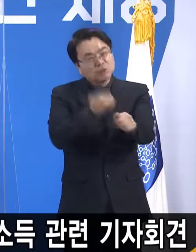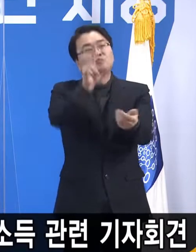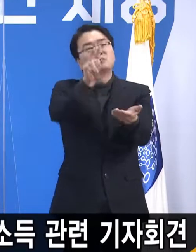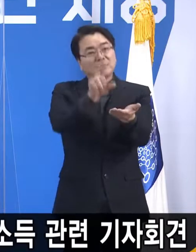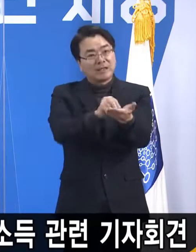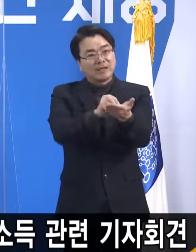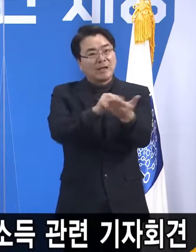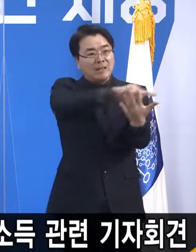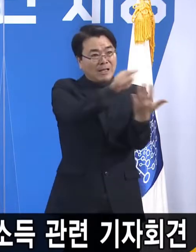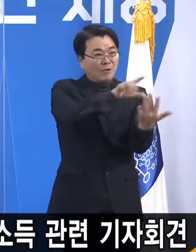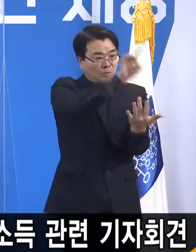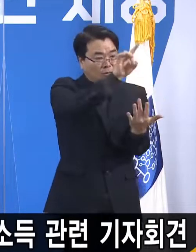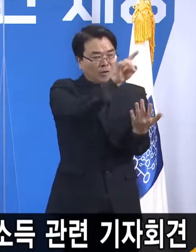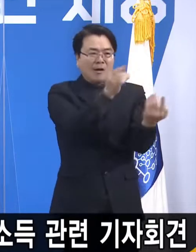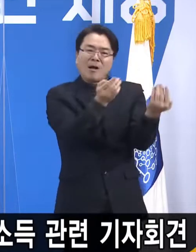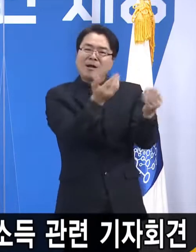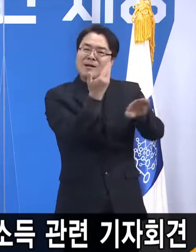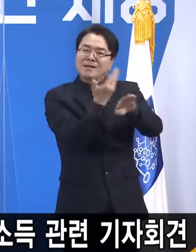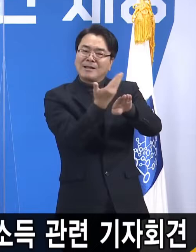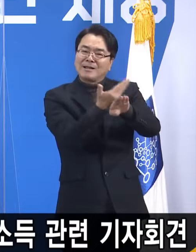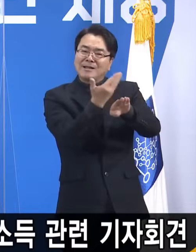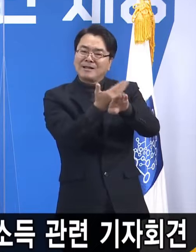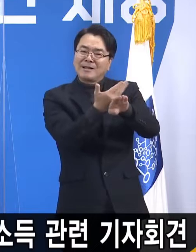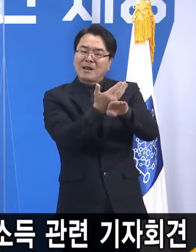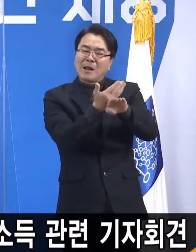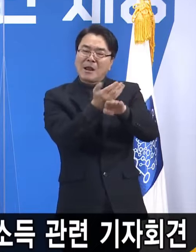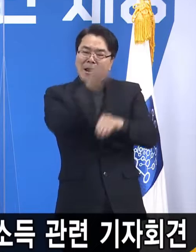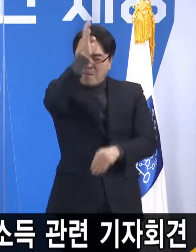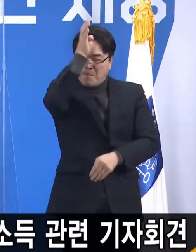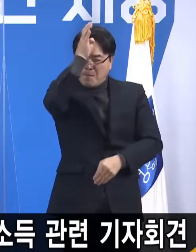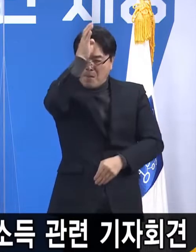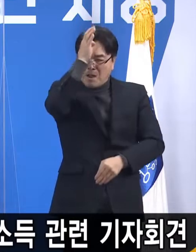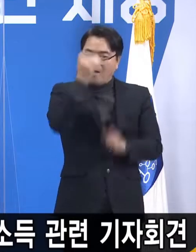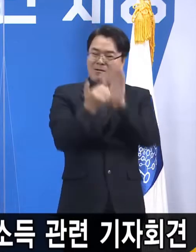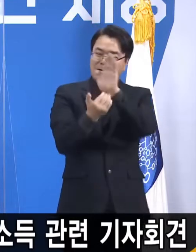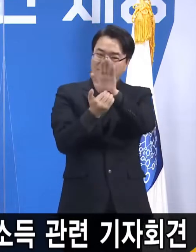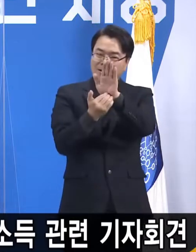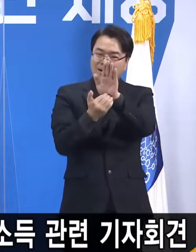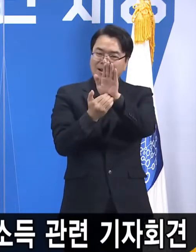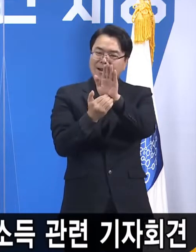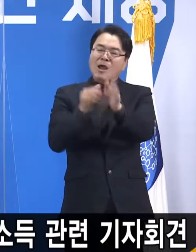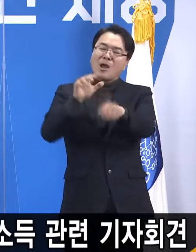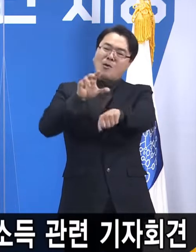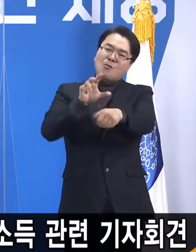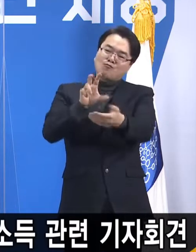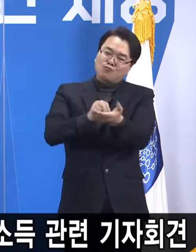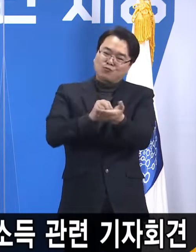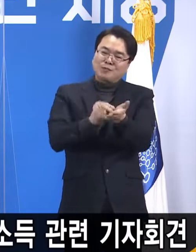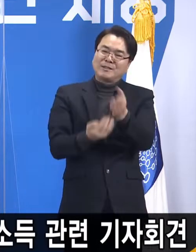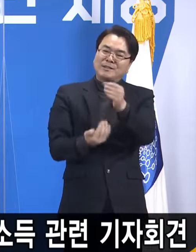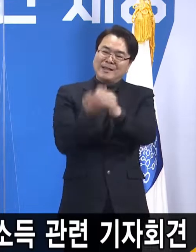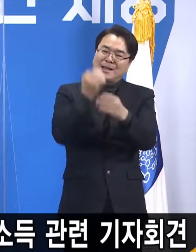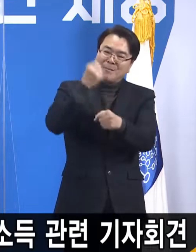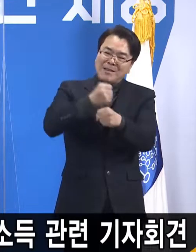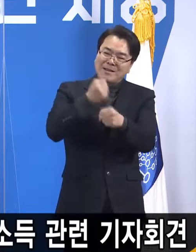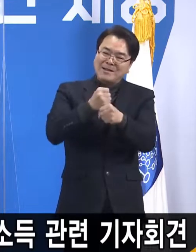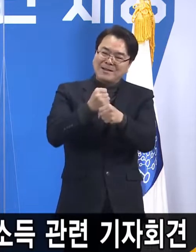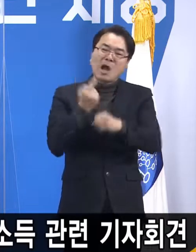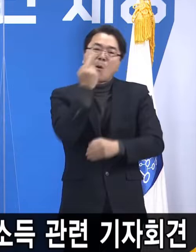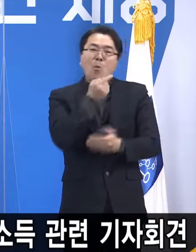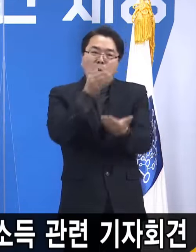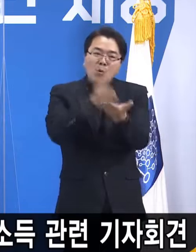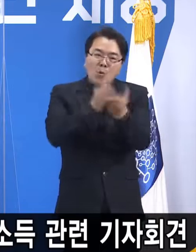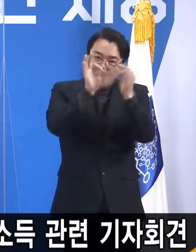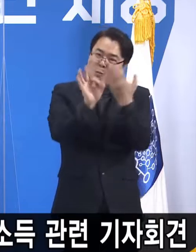선별 지원과 달리 방역에 지장을 초래한다라고 하는 것도 논리적으로 타당성을 찾기가 좀